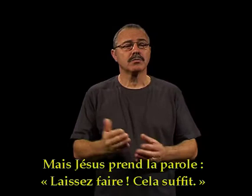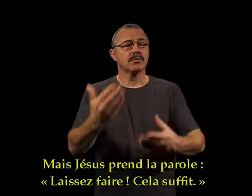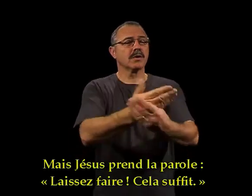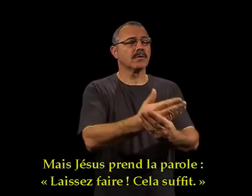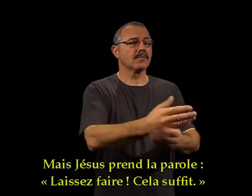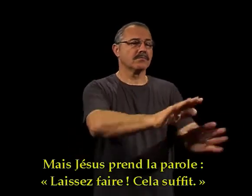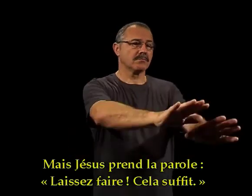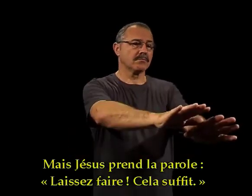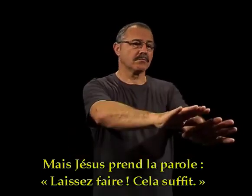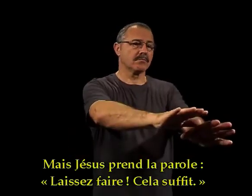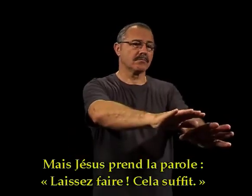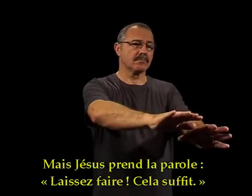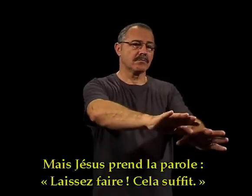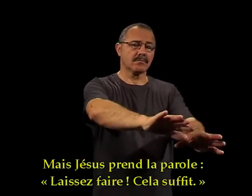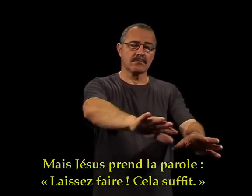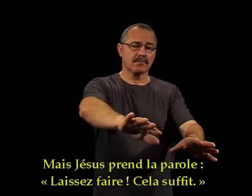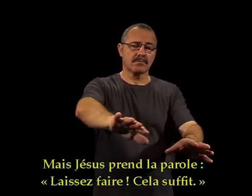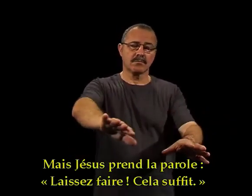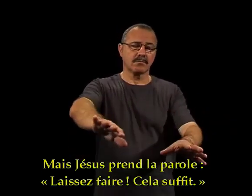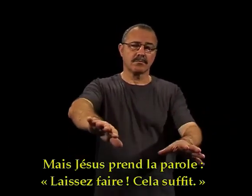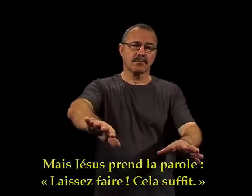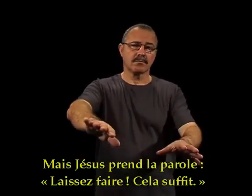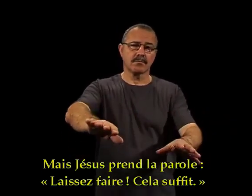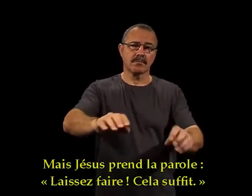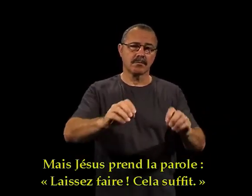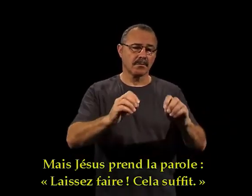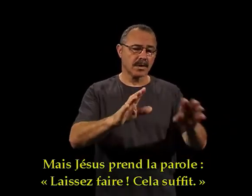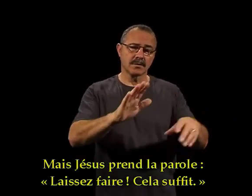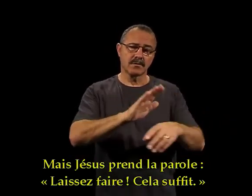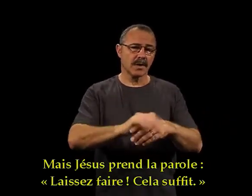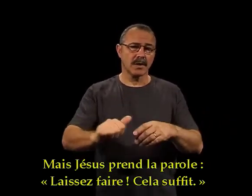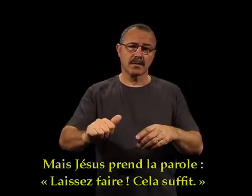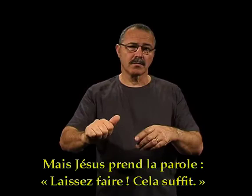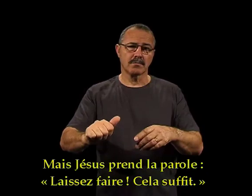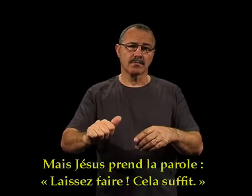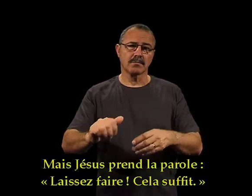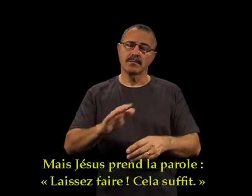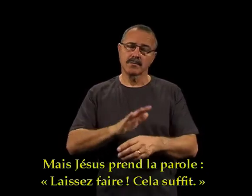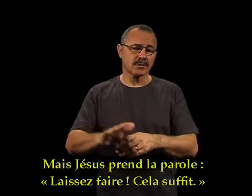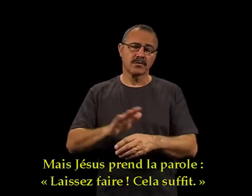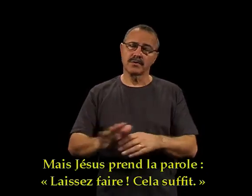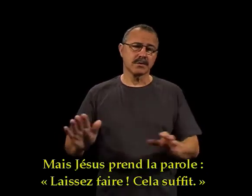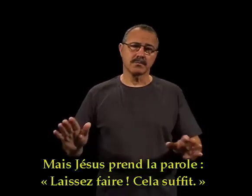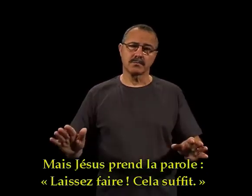Mais Jésus prend la parole. « Laissez faire. Cela suffit. »